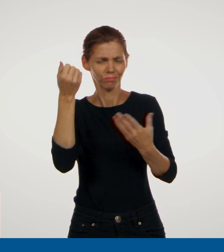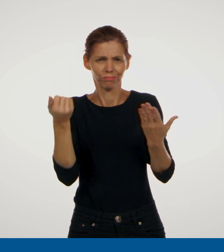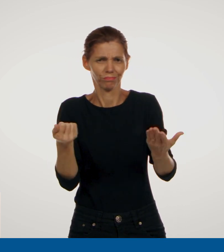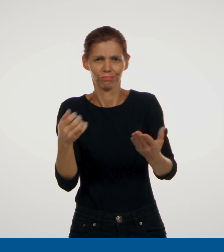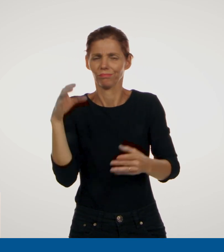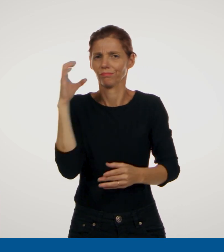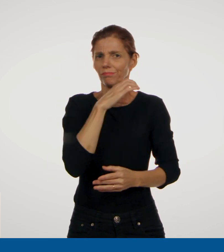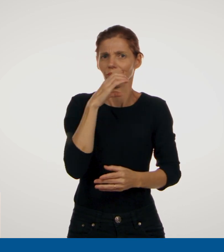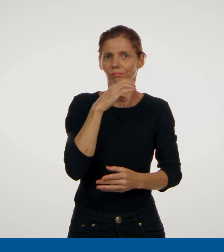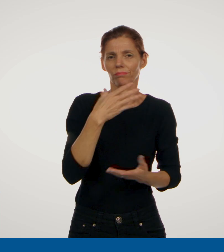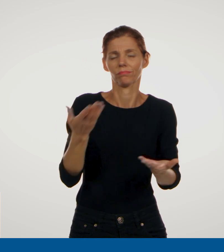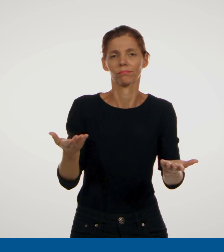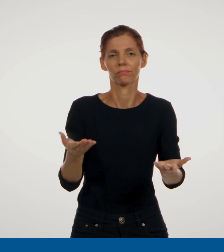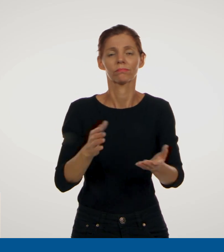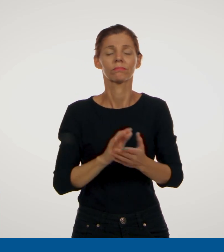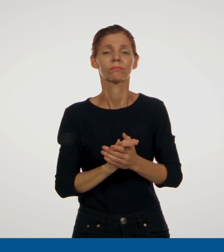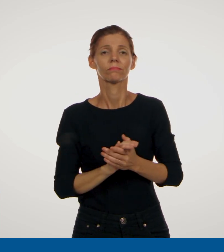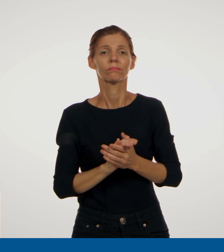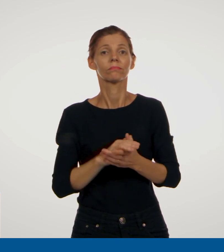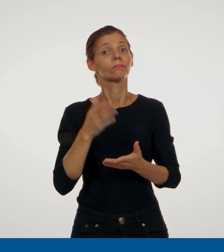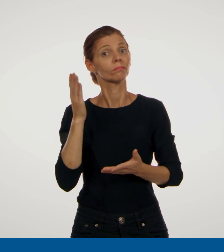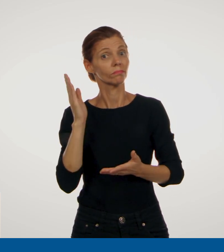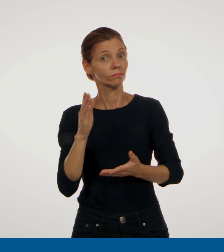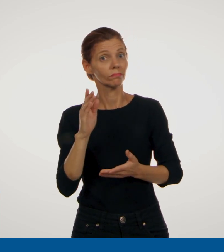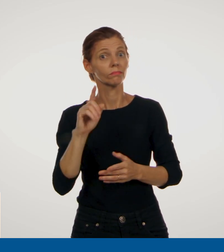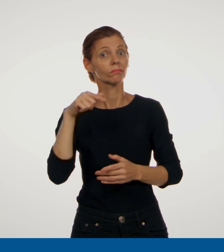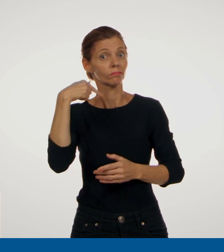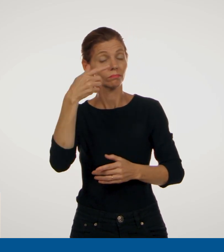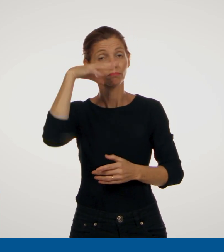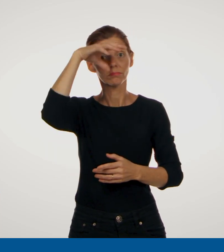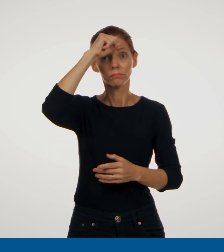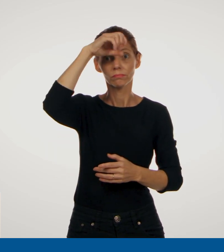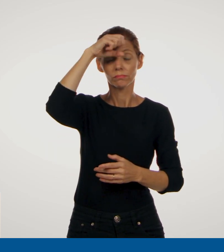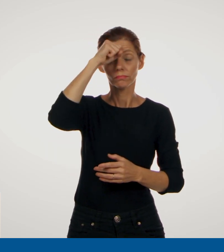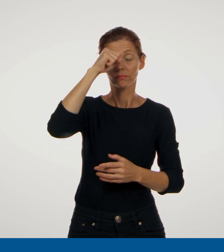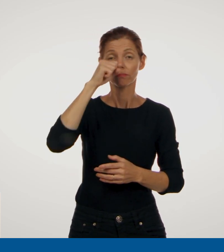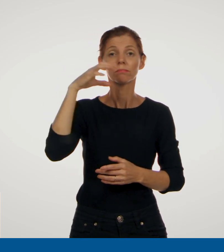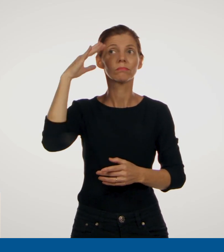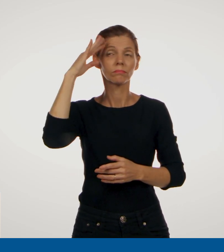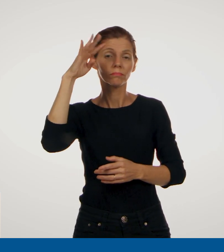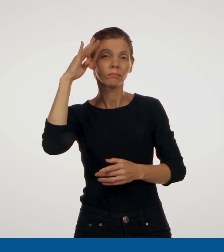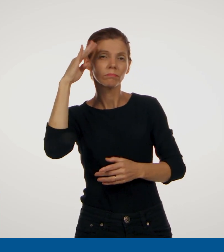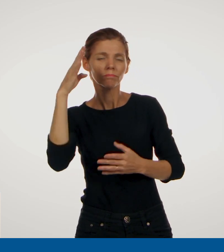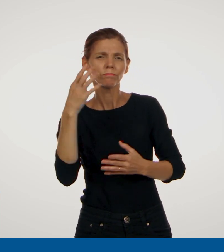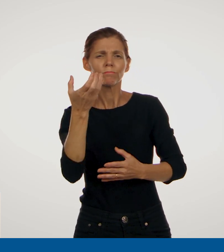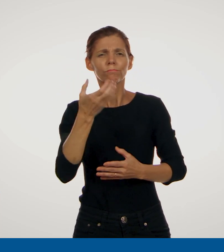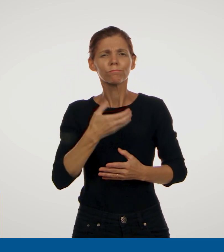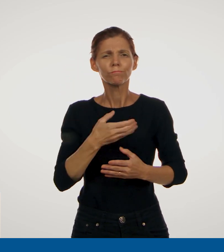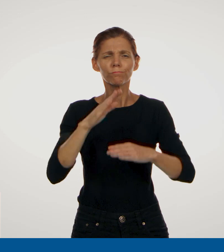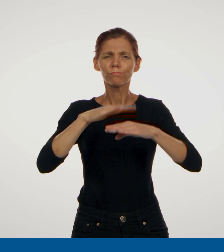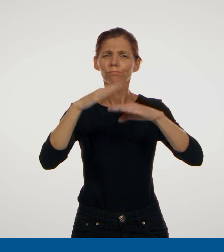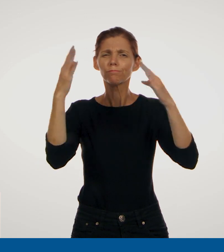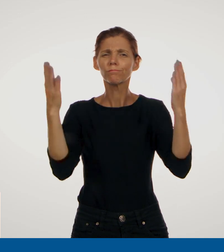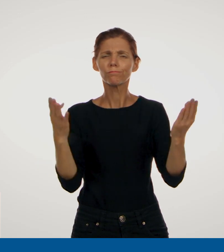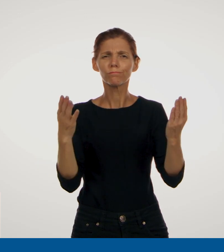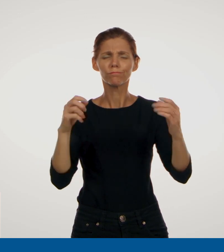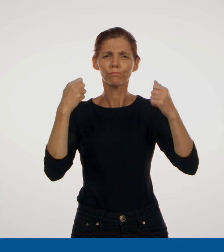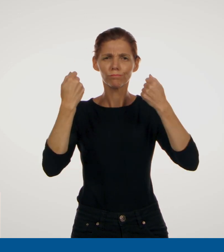automática sobre isso, porque nós já sabemos isso. Já por outro lado, a aprendizagem reflexiva requer muito